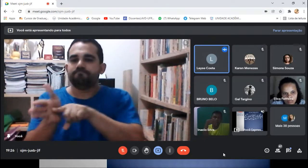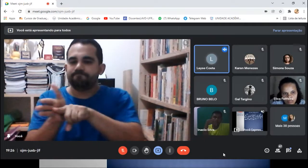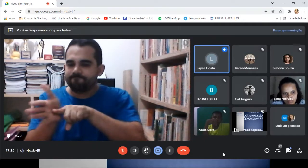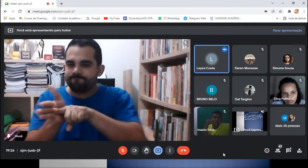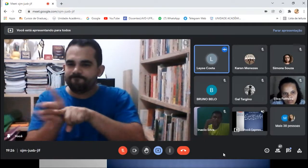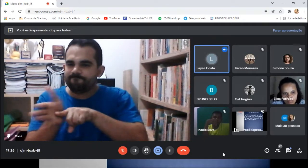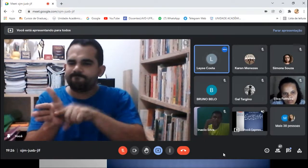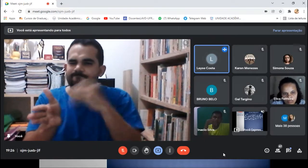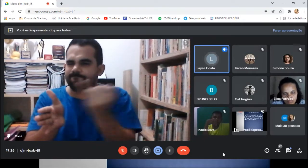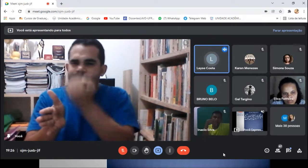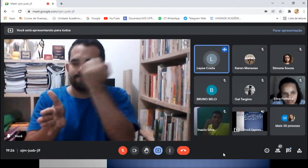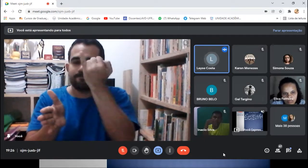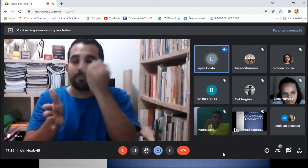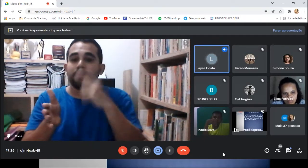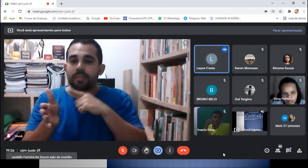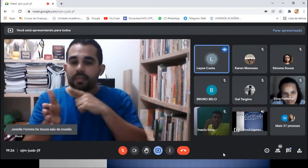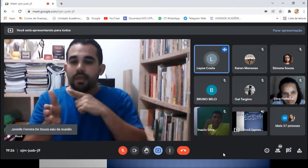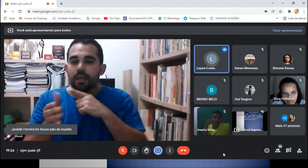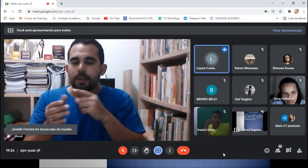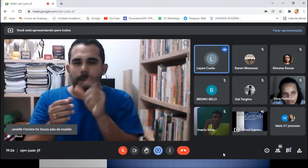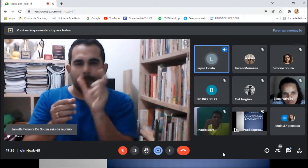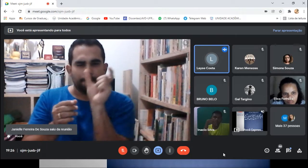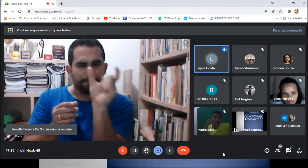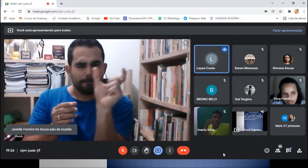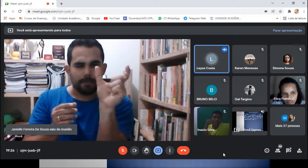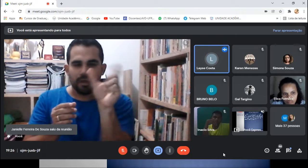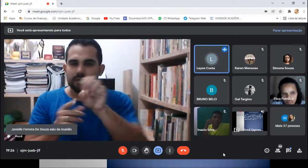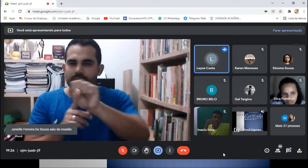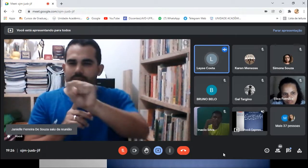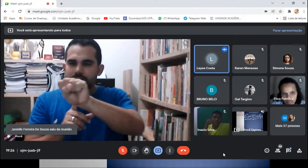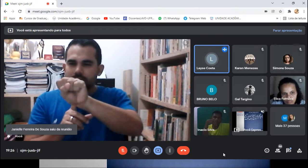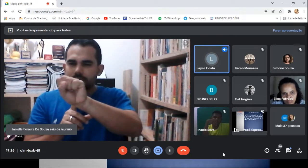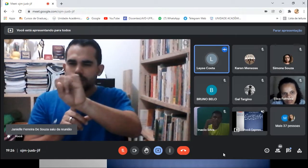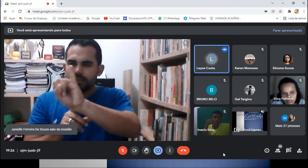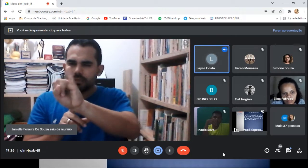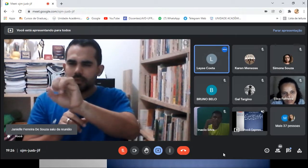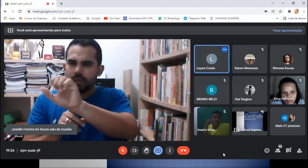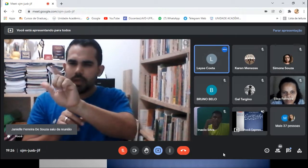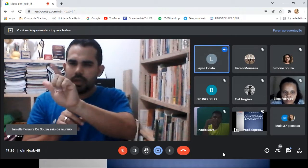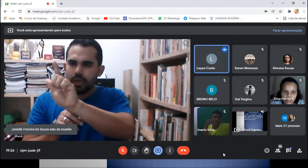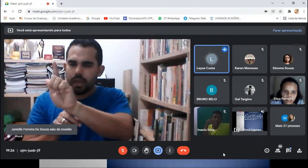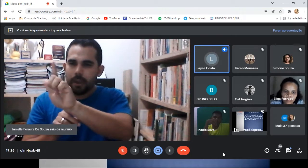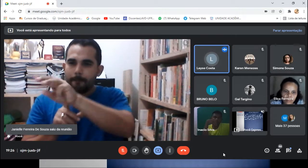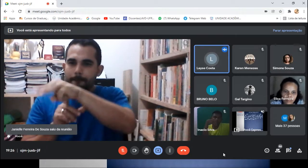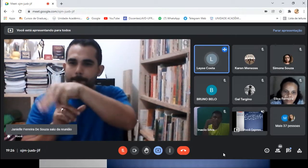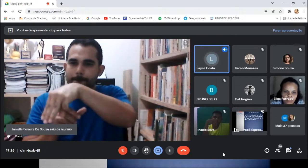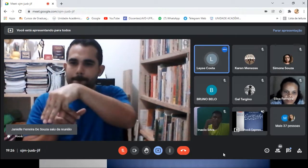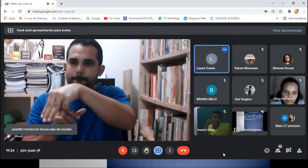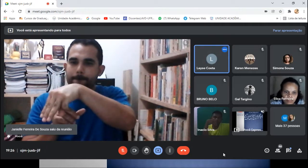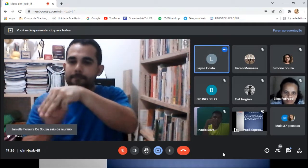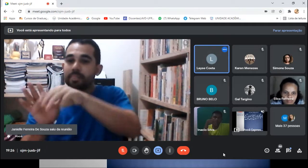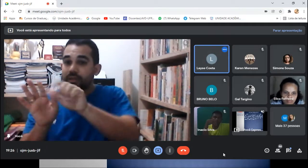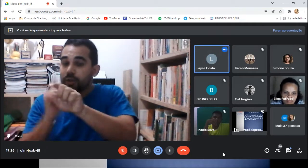Então, o Valdo Nobel, ele pesquisou e viu que era muito importante observar